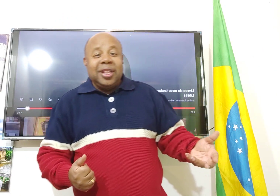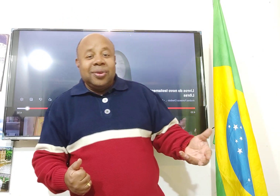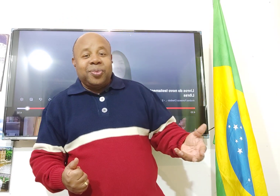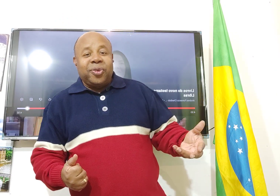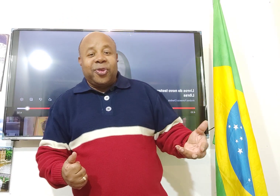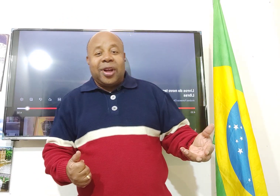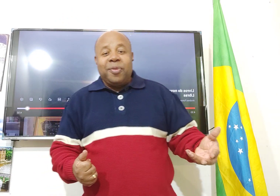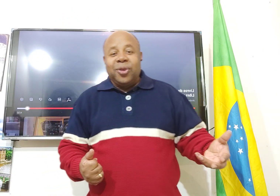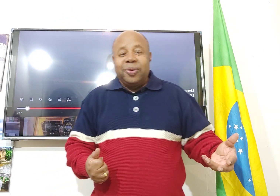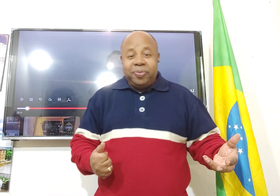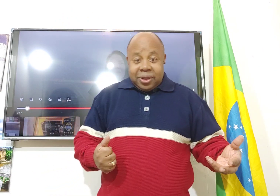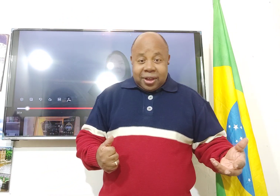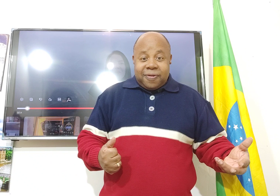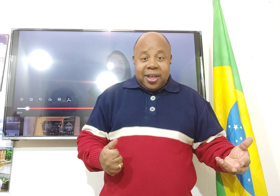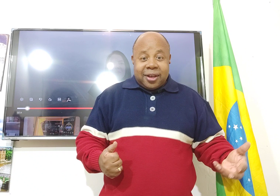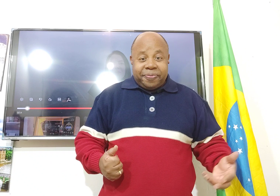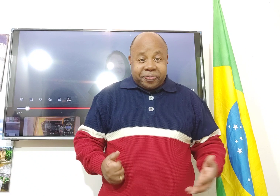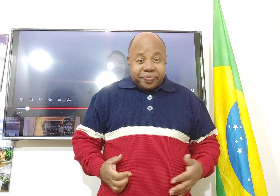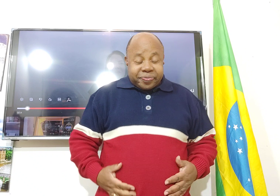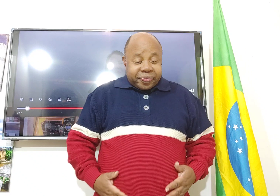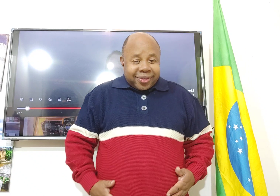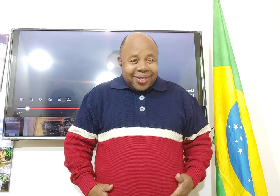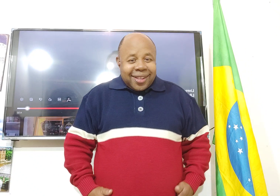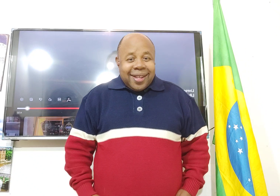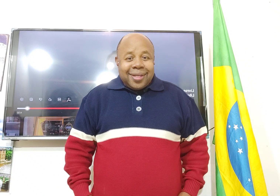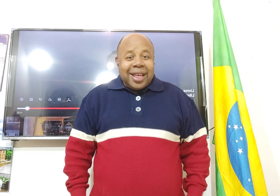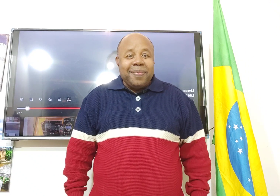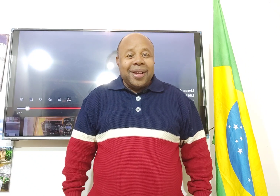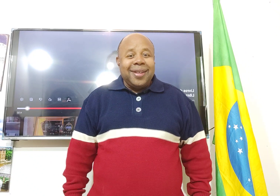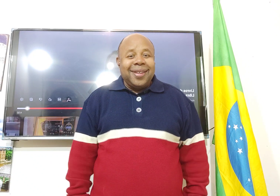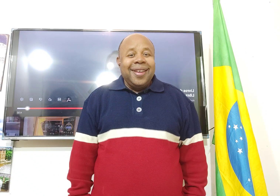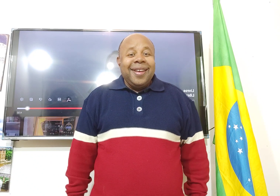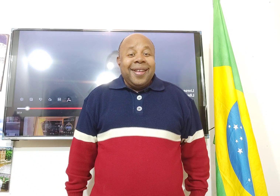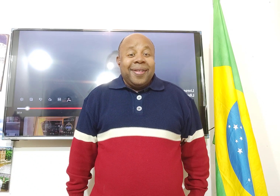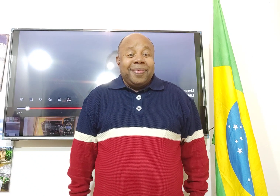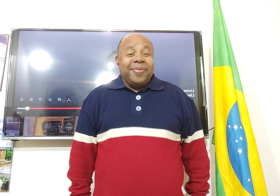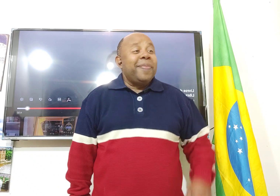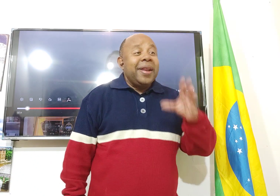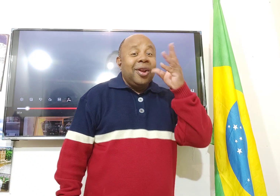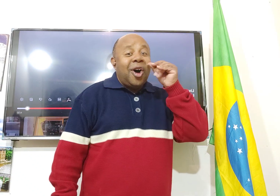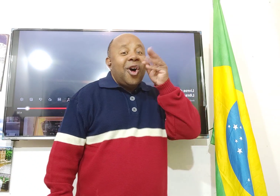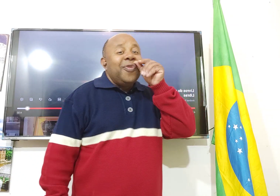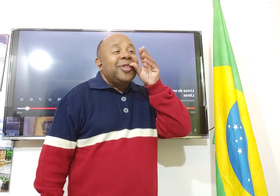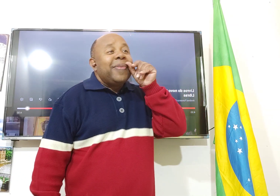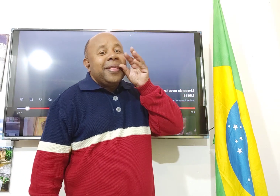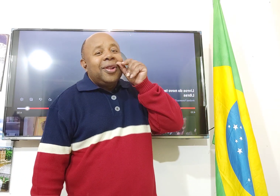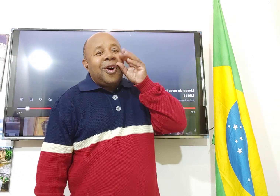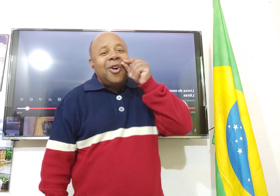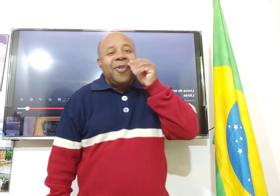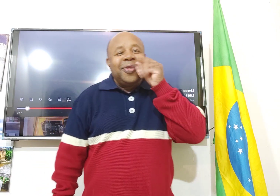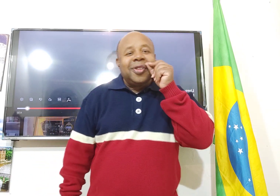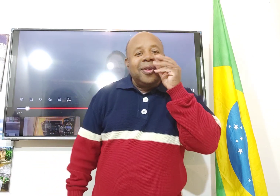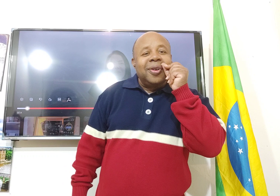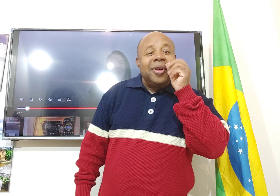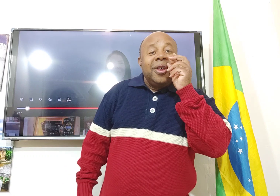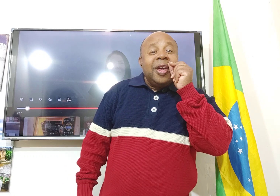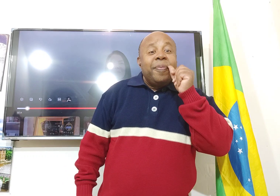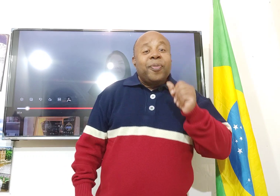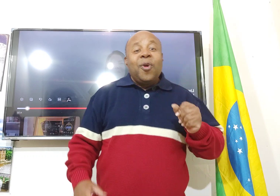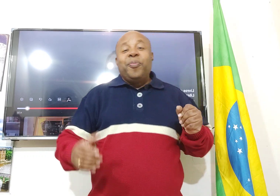do professor Raimundo? Que vinha? Você lembra? Somebody loves, entendeu?